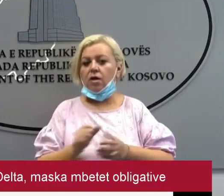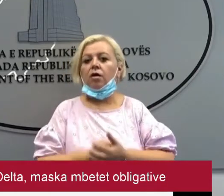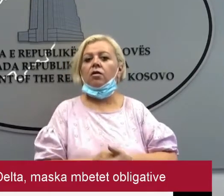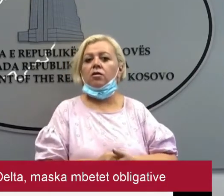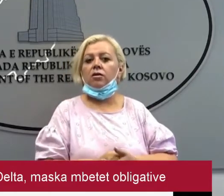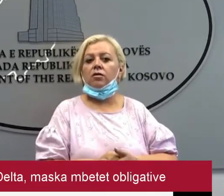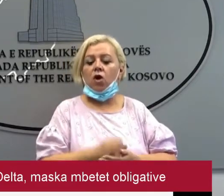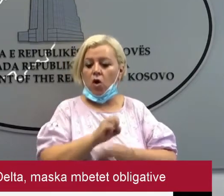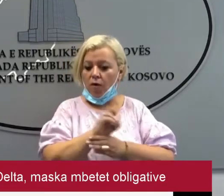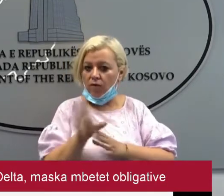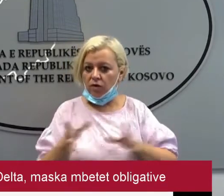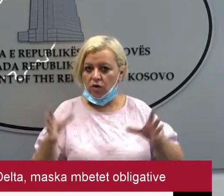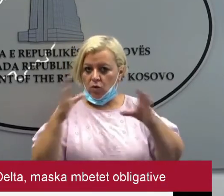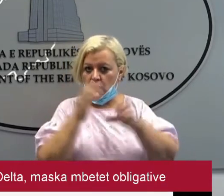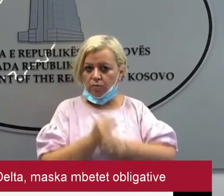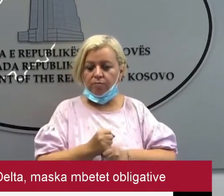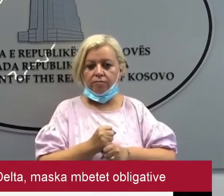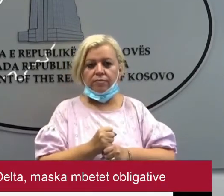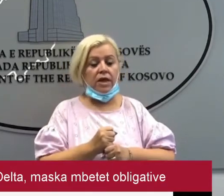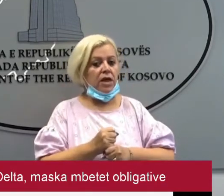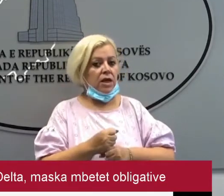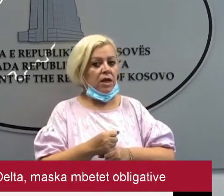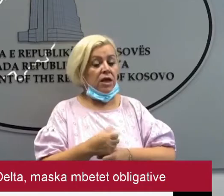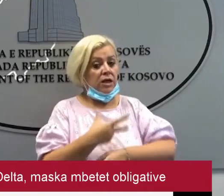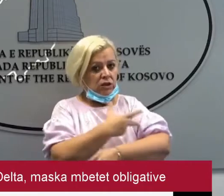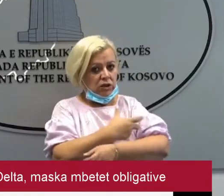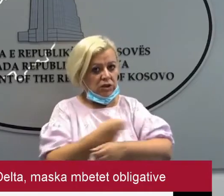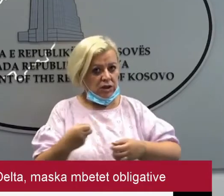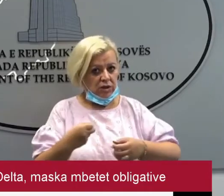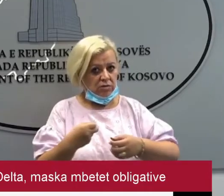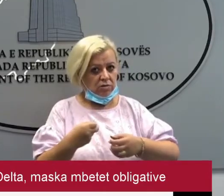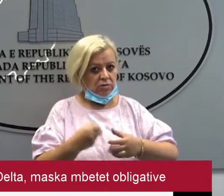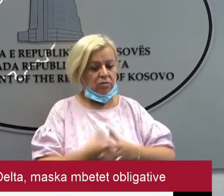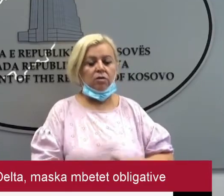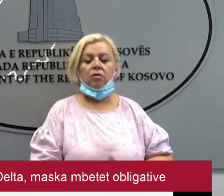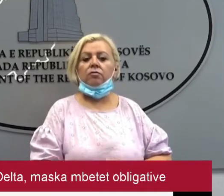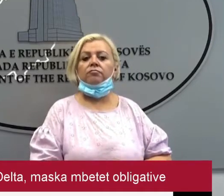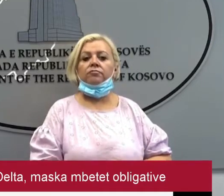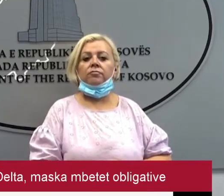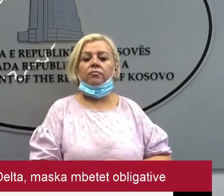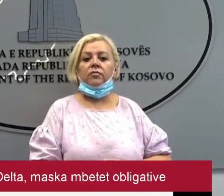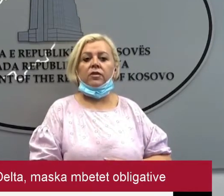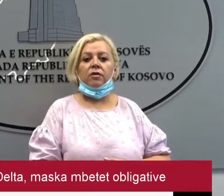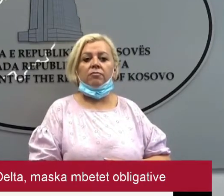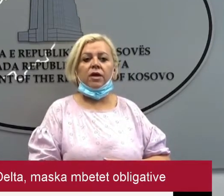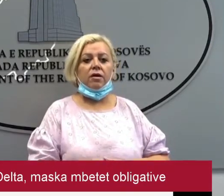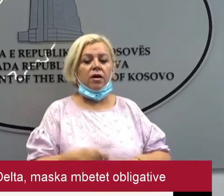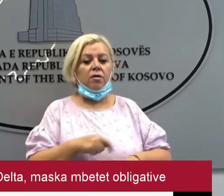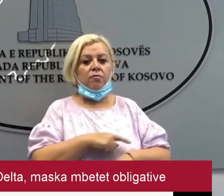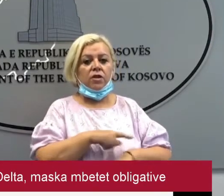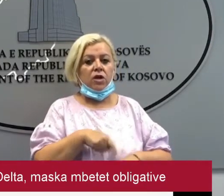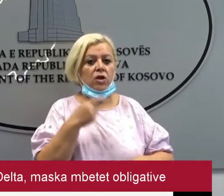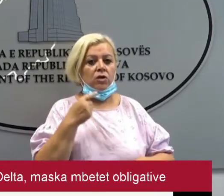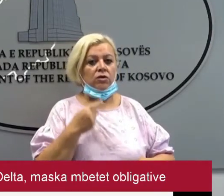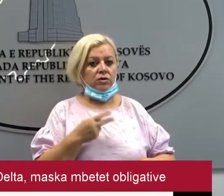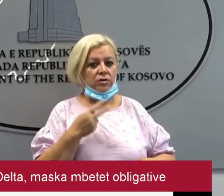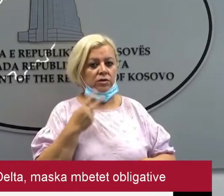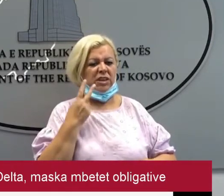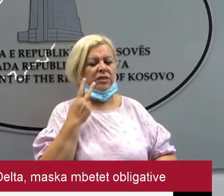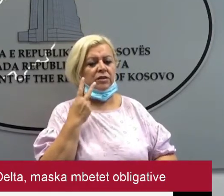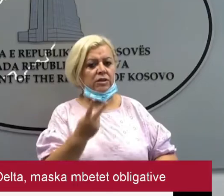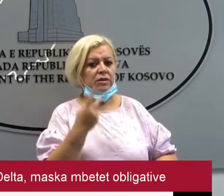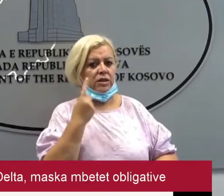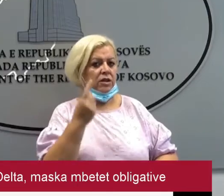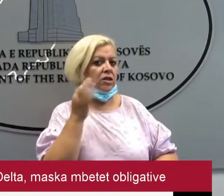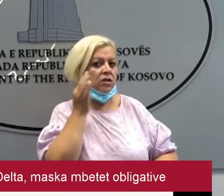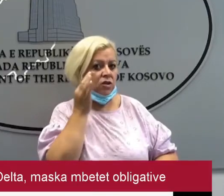kaluar COVID-19 me test real-time PCR pozitiv i lëshuar jo më pak se 21 ditë dhe